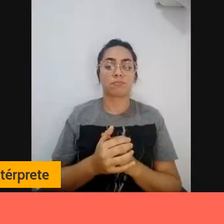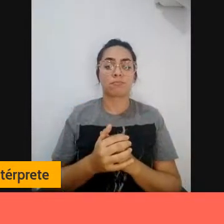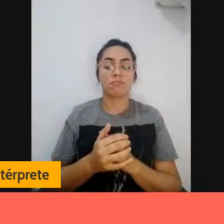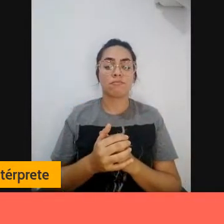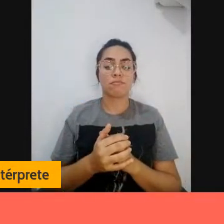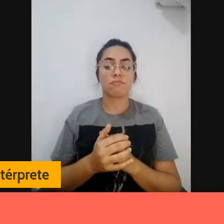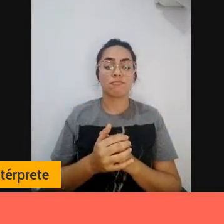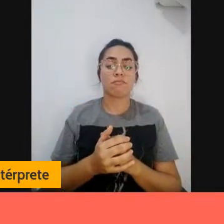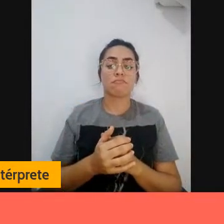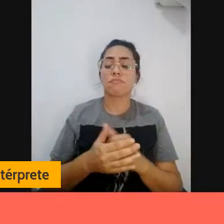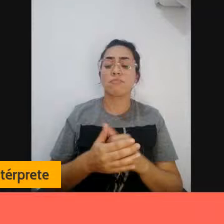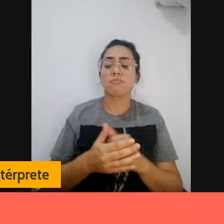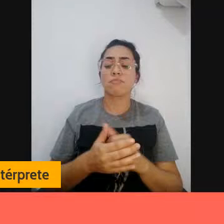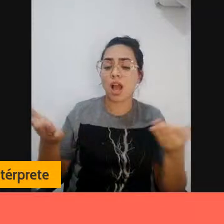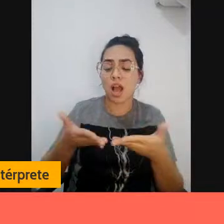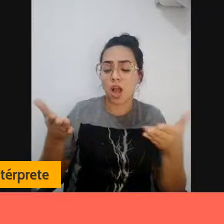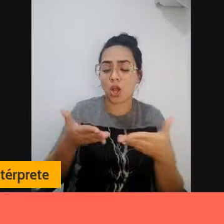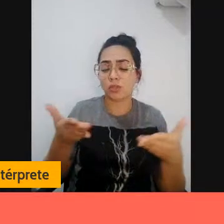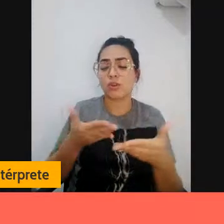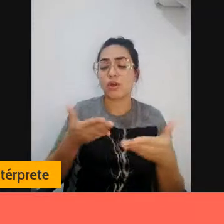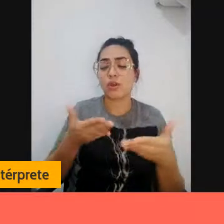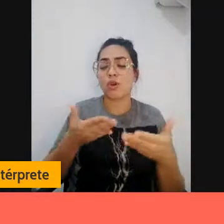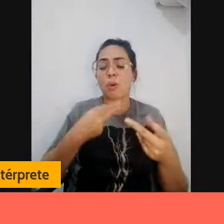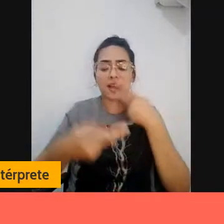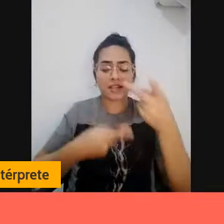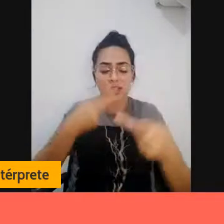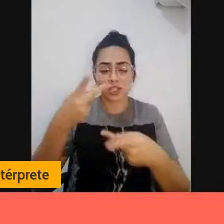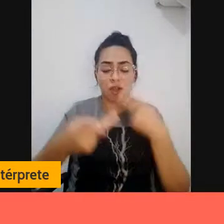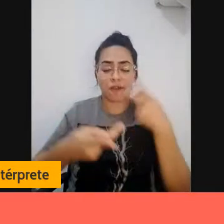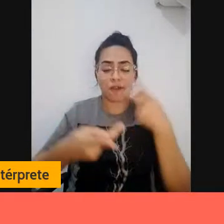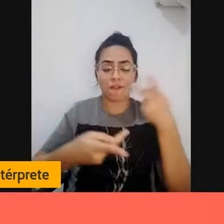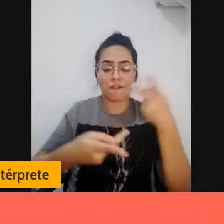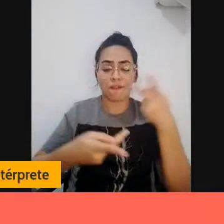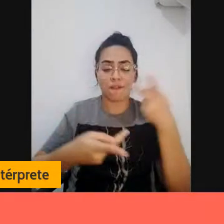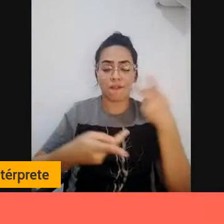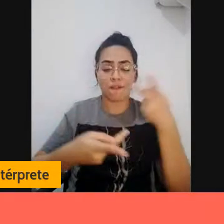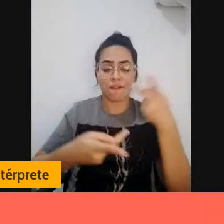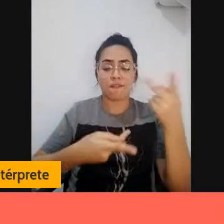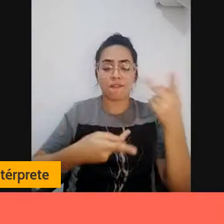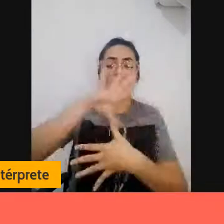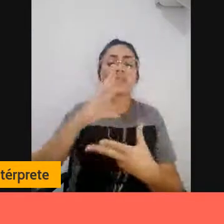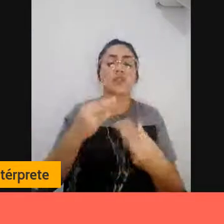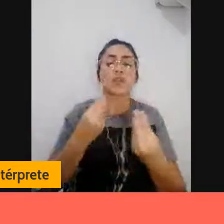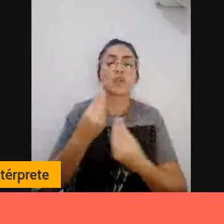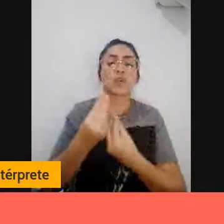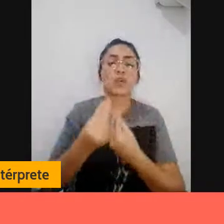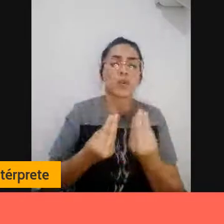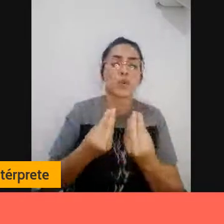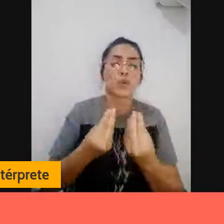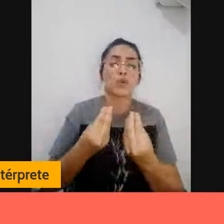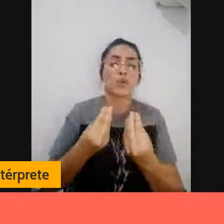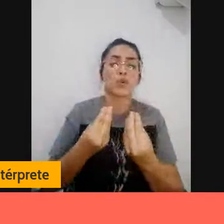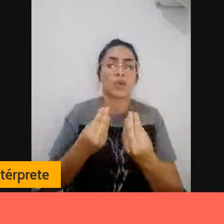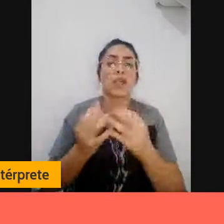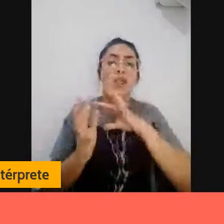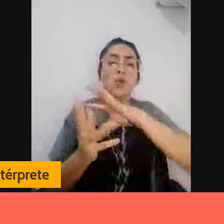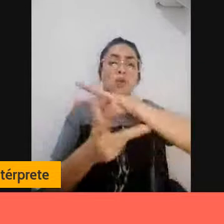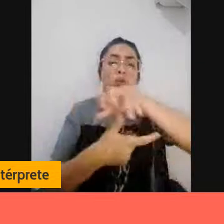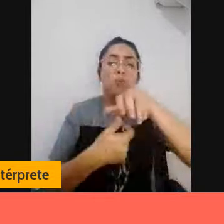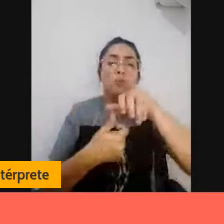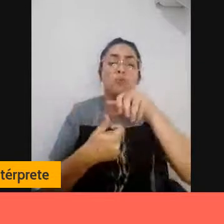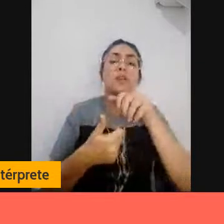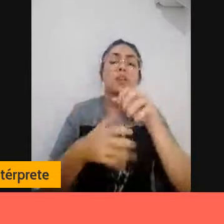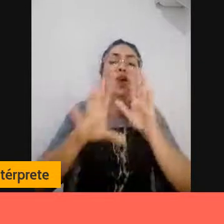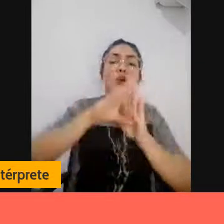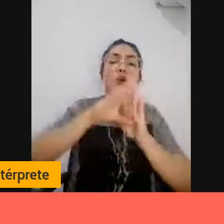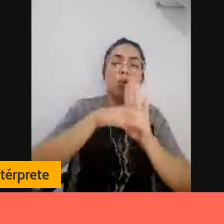Atualmente se tem falado muito na América Latina sobre o conceito de bem viver. Viu? E o conceito de